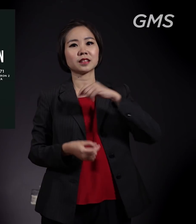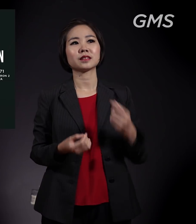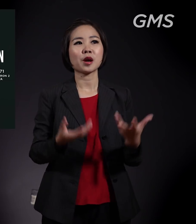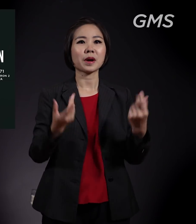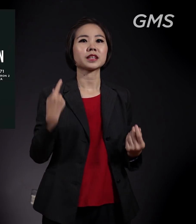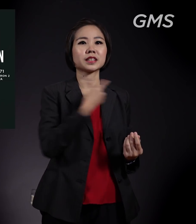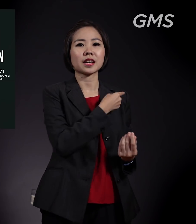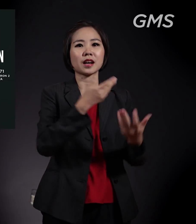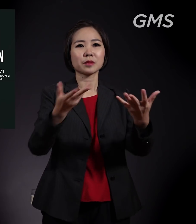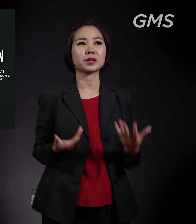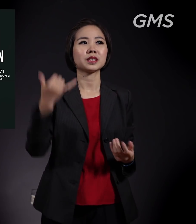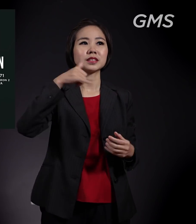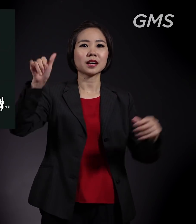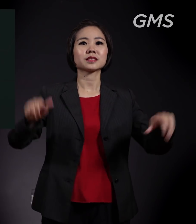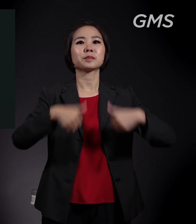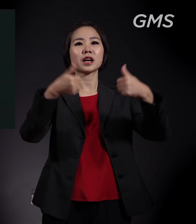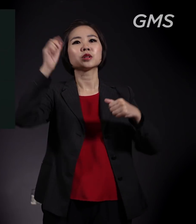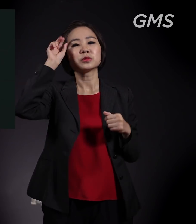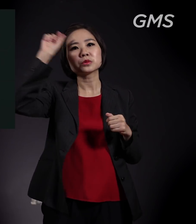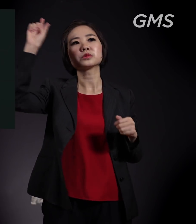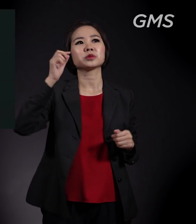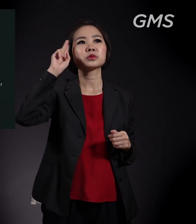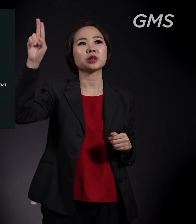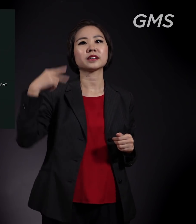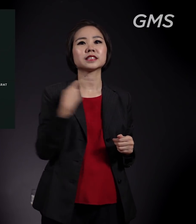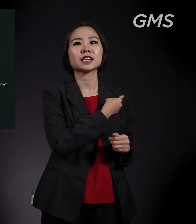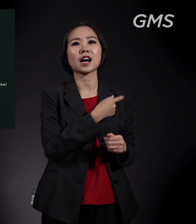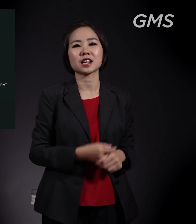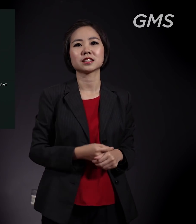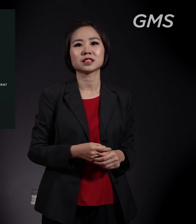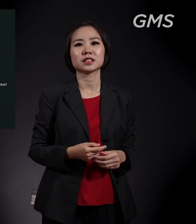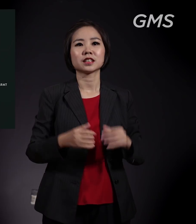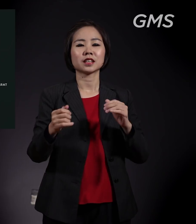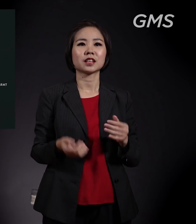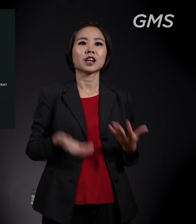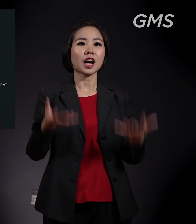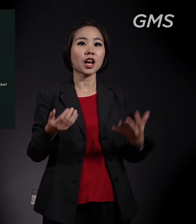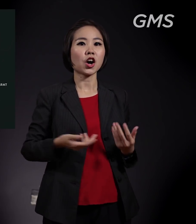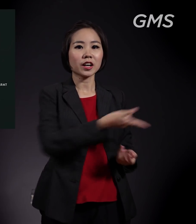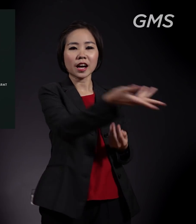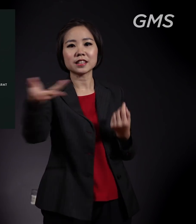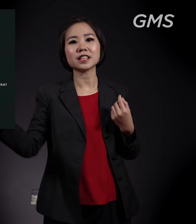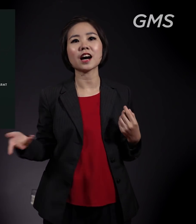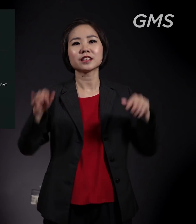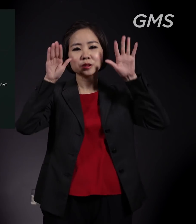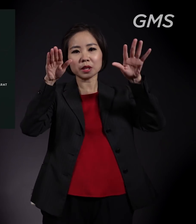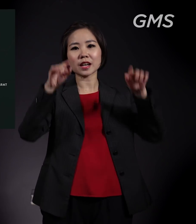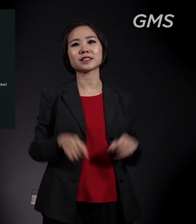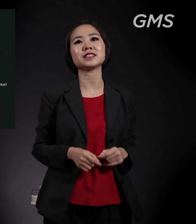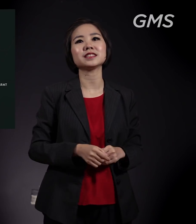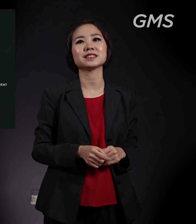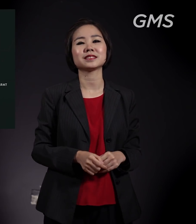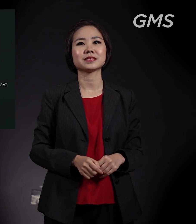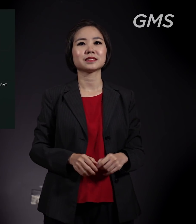terbaik buat Tuhan kita. Kalau Anda diberkati dengan channel ini, pastikan Anda like,